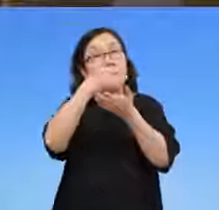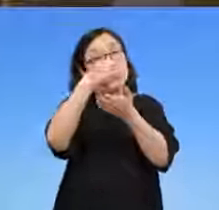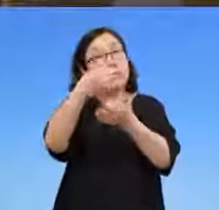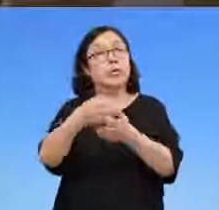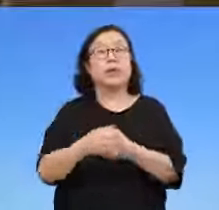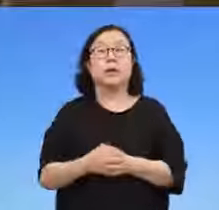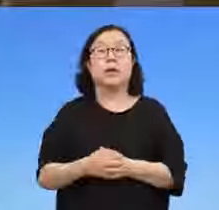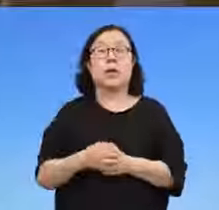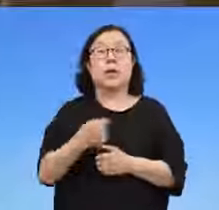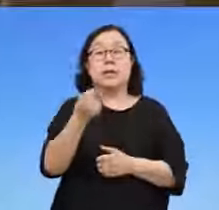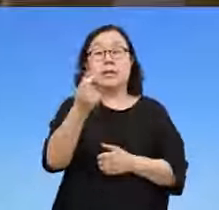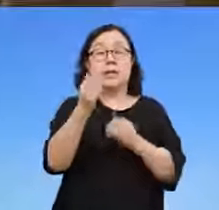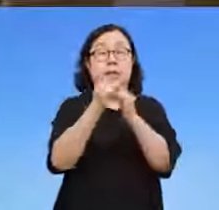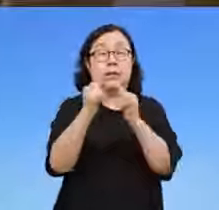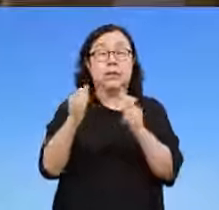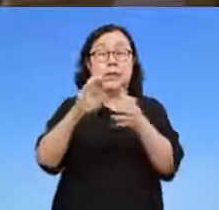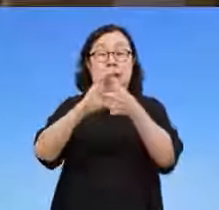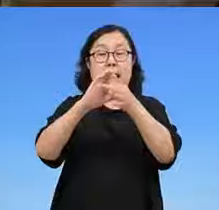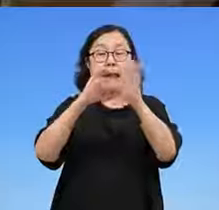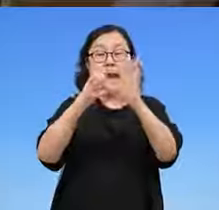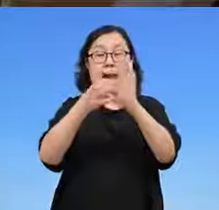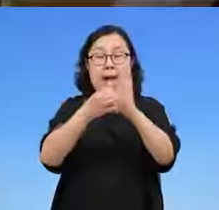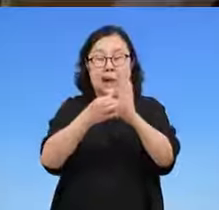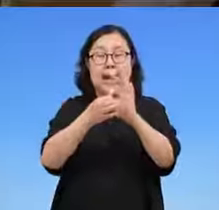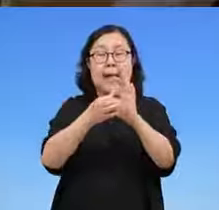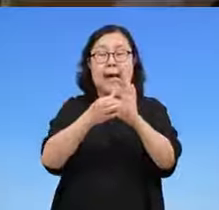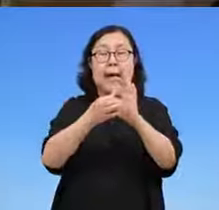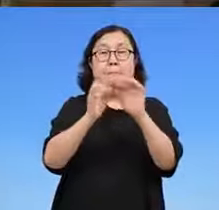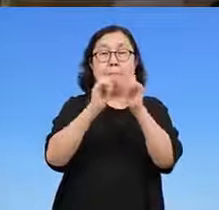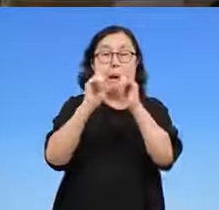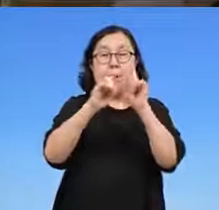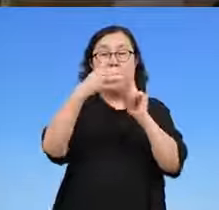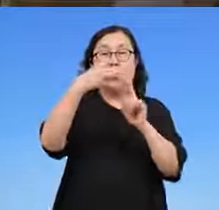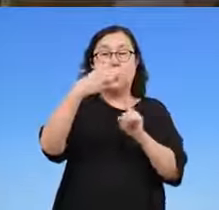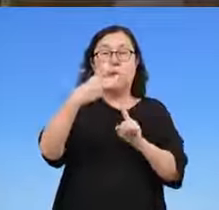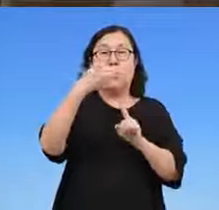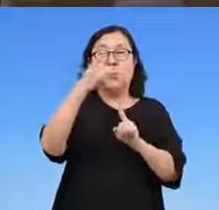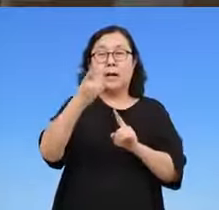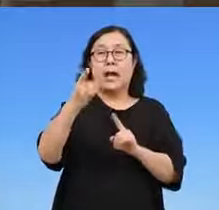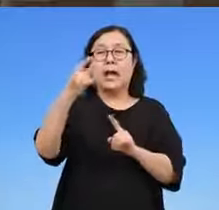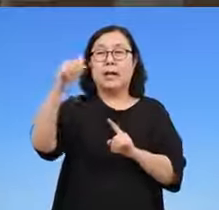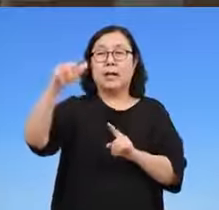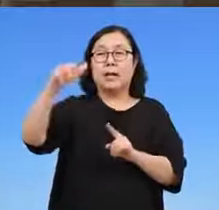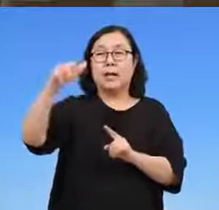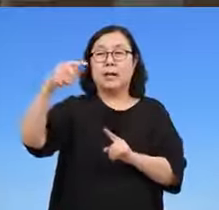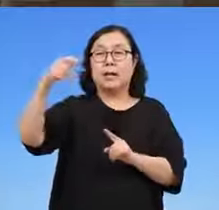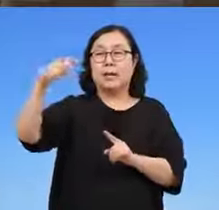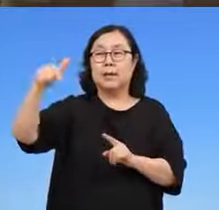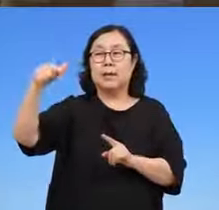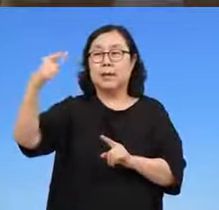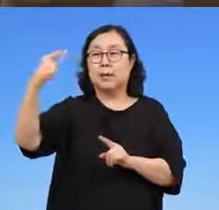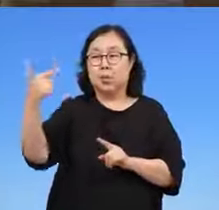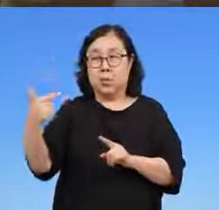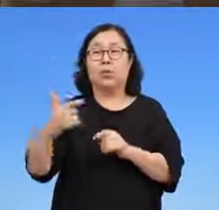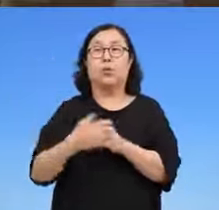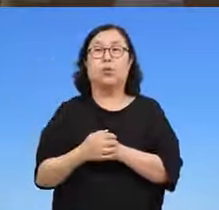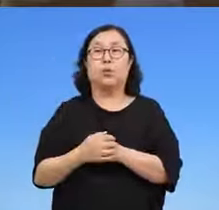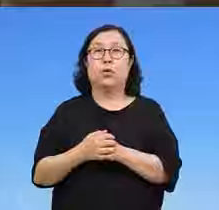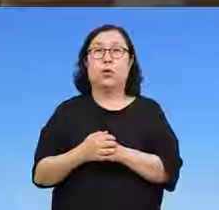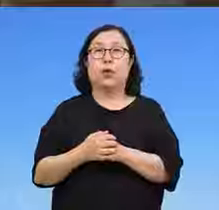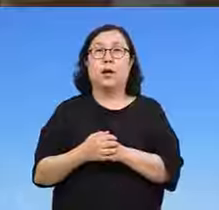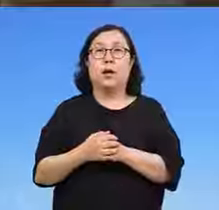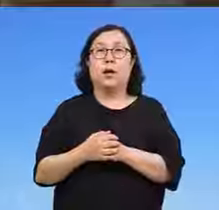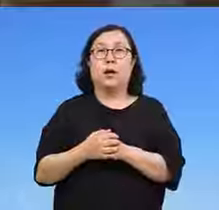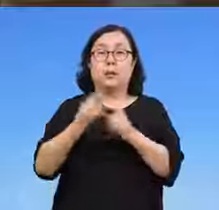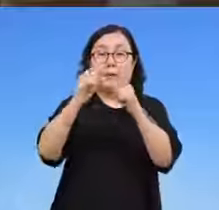자라고 부르신 겁니다. 이 작은 자는 헬라어로 테크논이라는 단어인데요, 이 테크논은 글자 그대로 아이